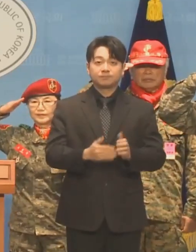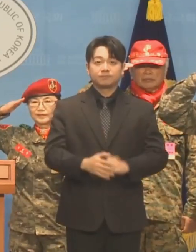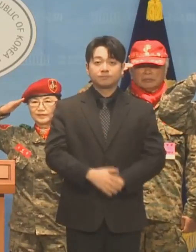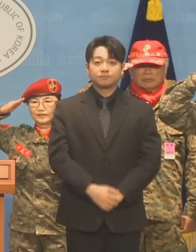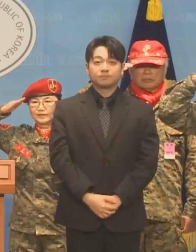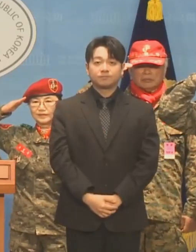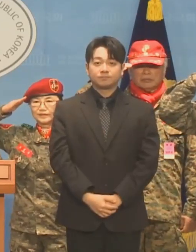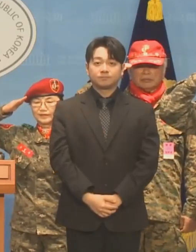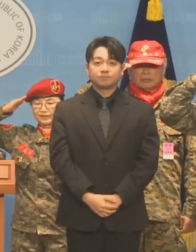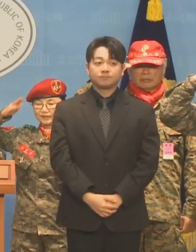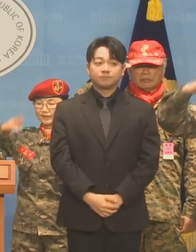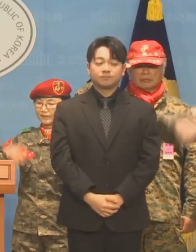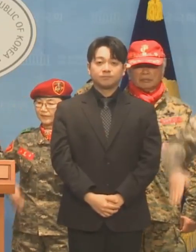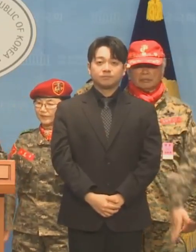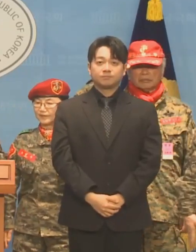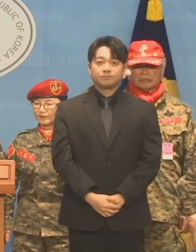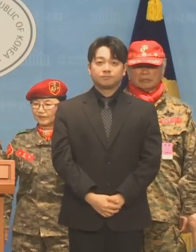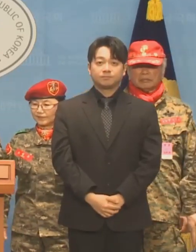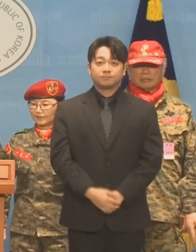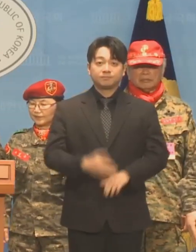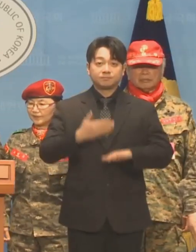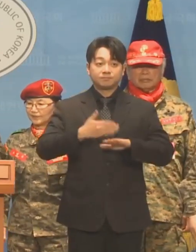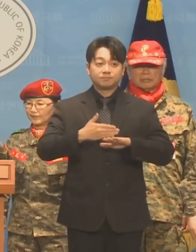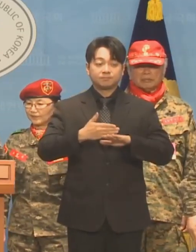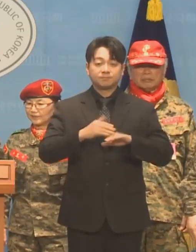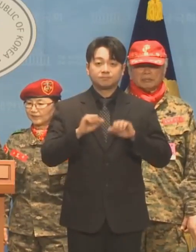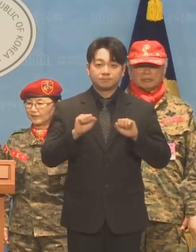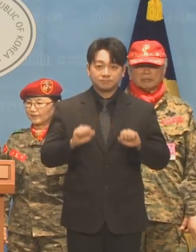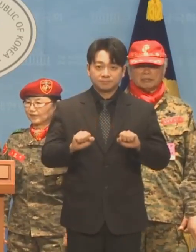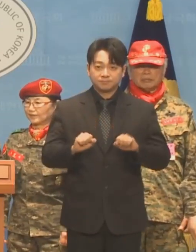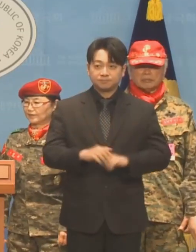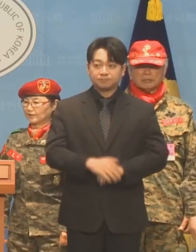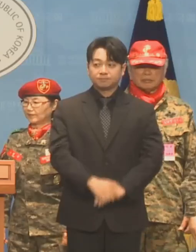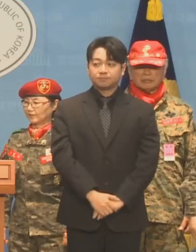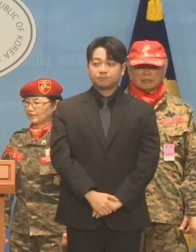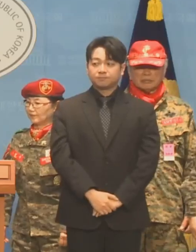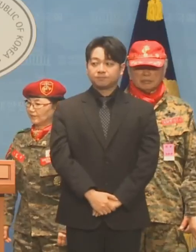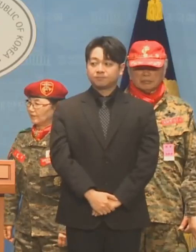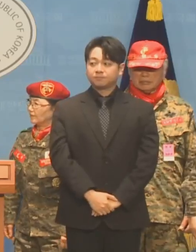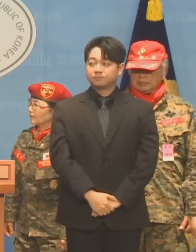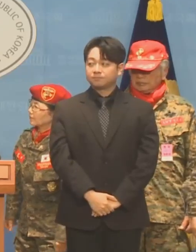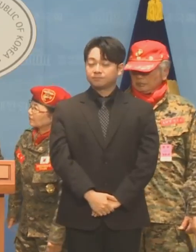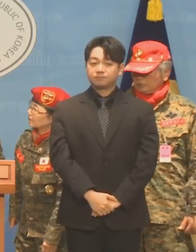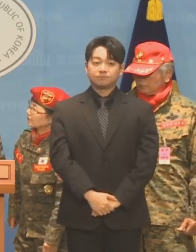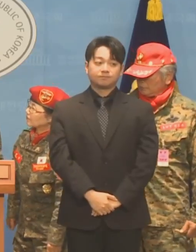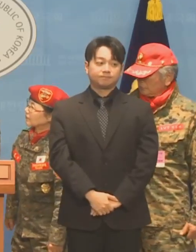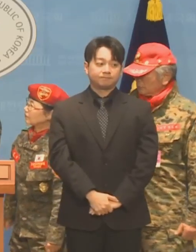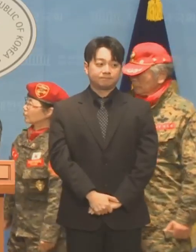행성 감사합니다.